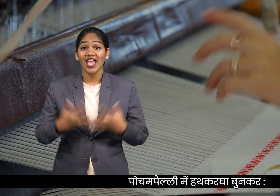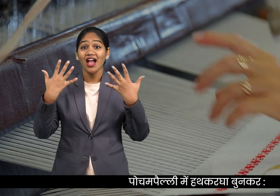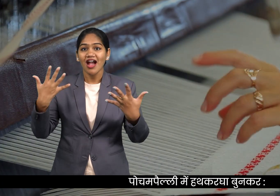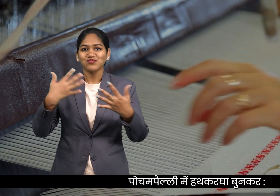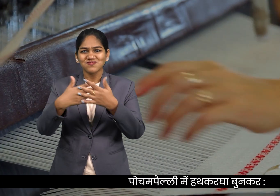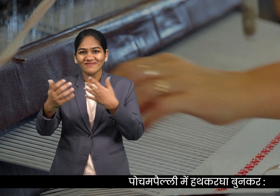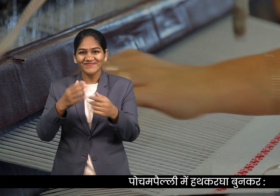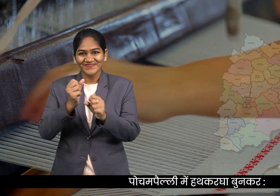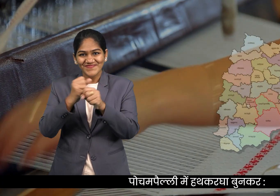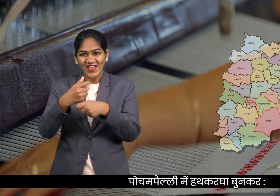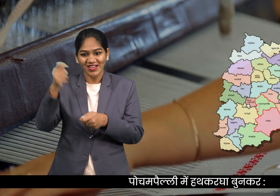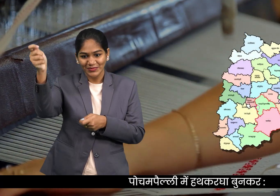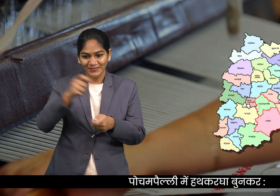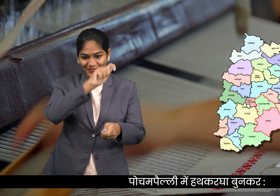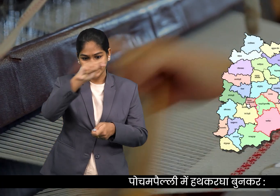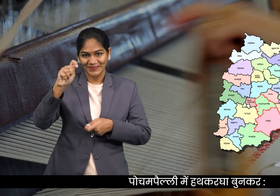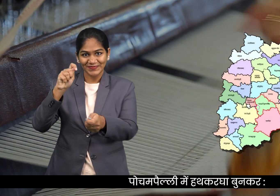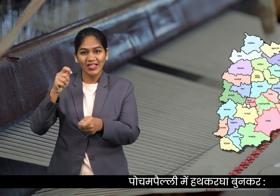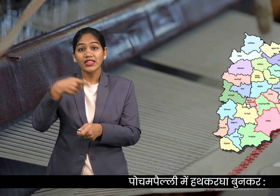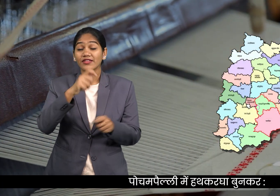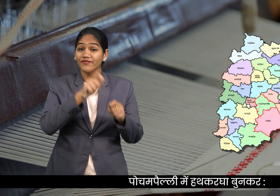पोचमपल्ली में हथकरघा बुनकर।